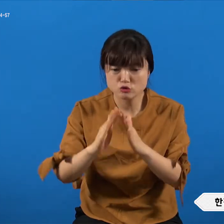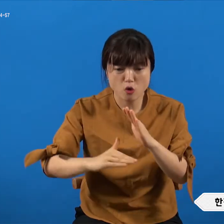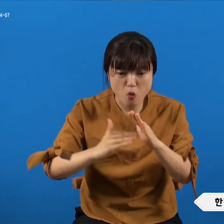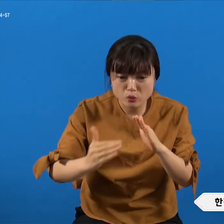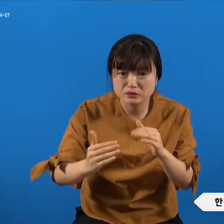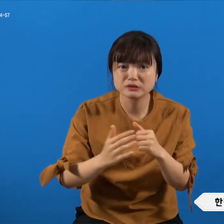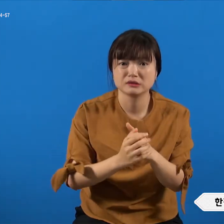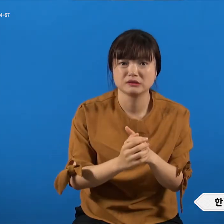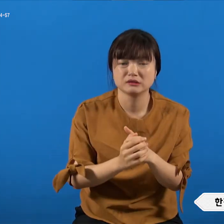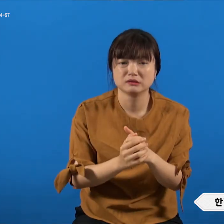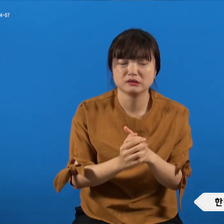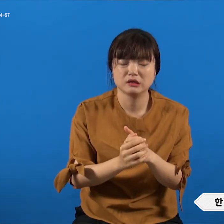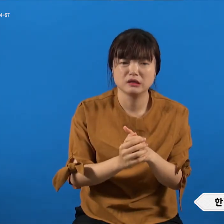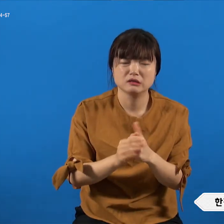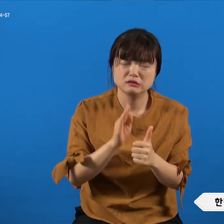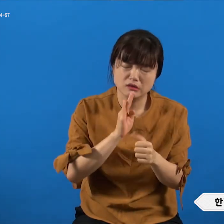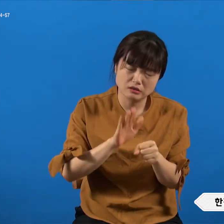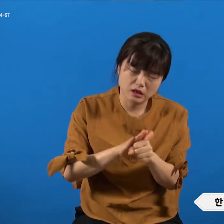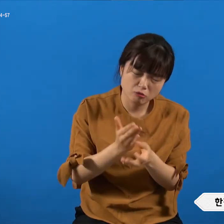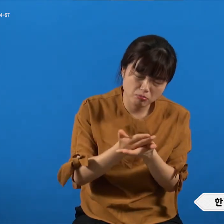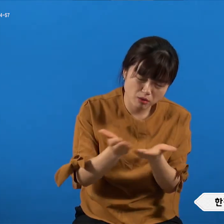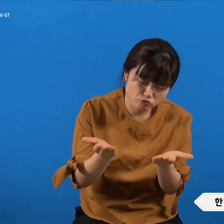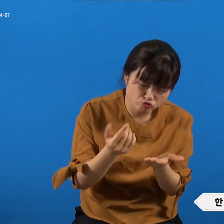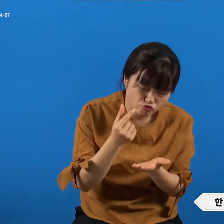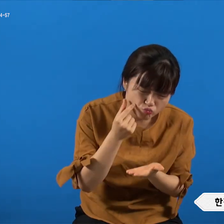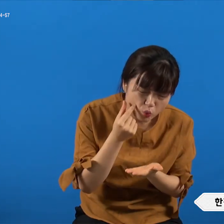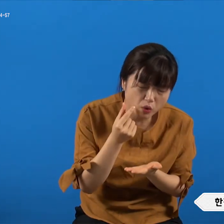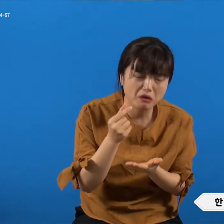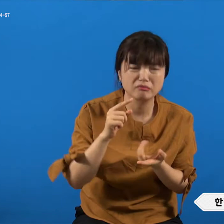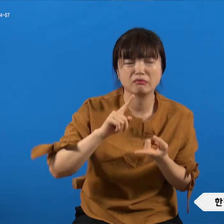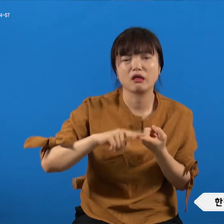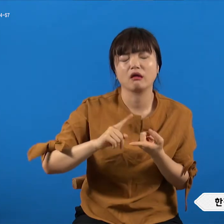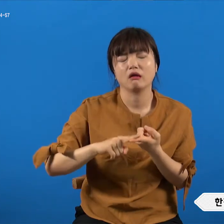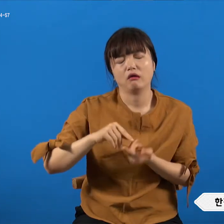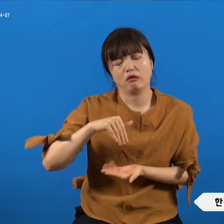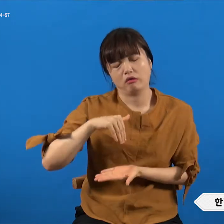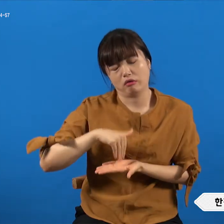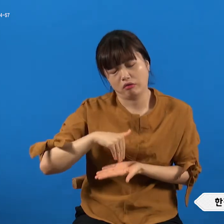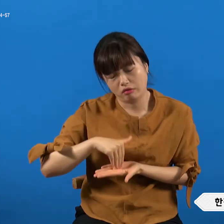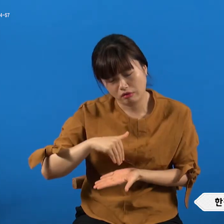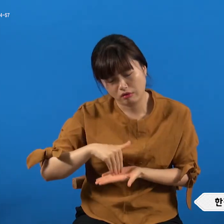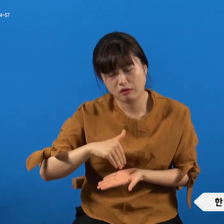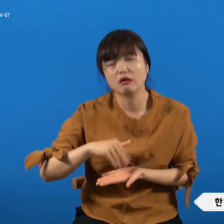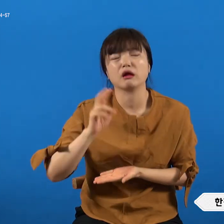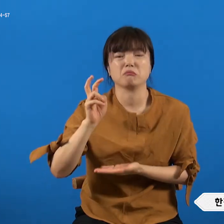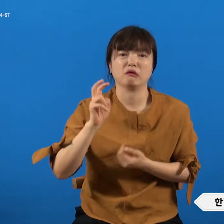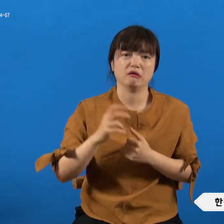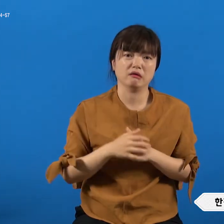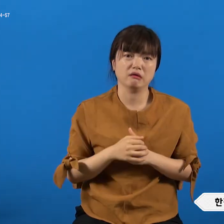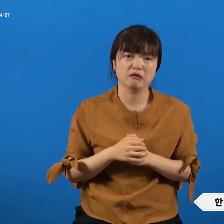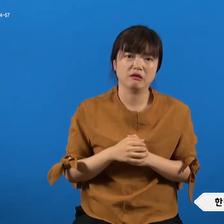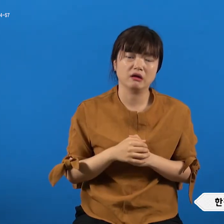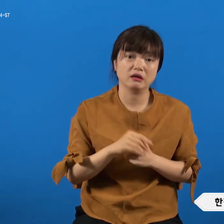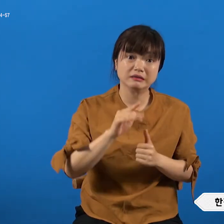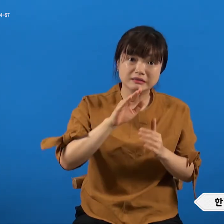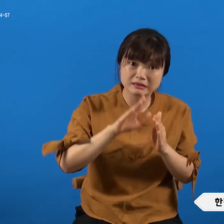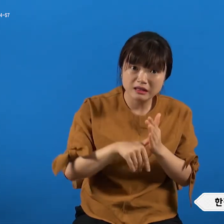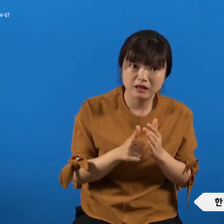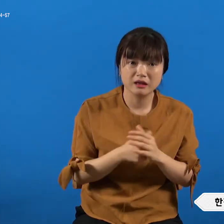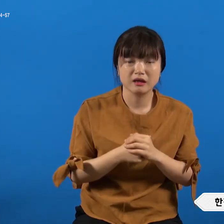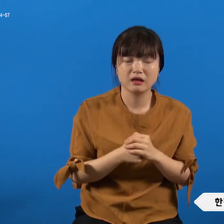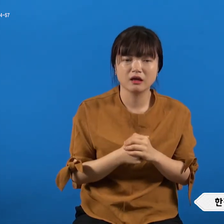성도들 제대로 사랑하지 못한 것, 그것이 가장 한이 맺힐 것입니다. 그